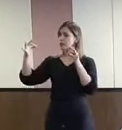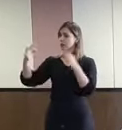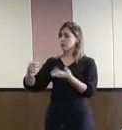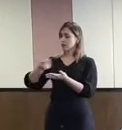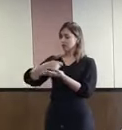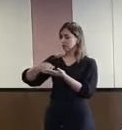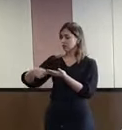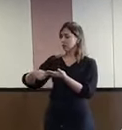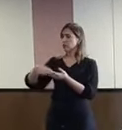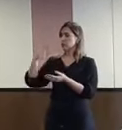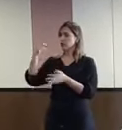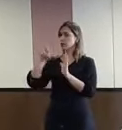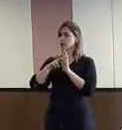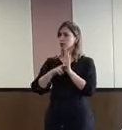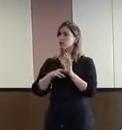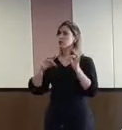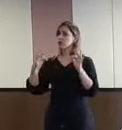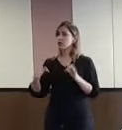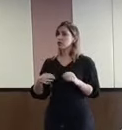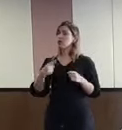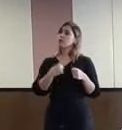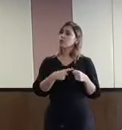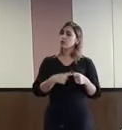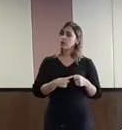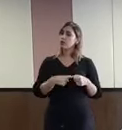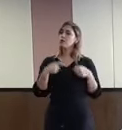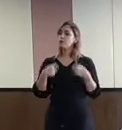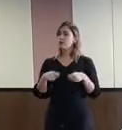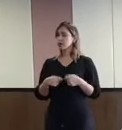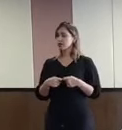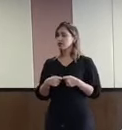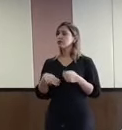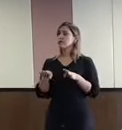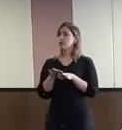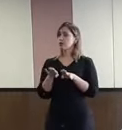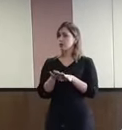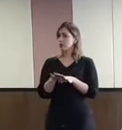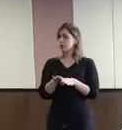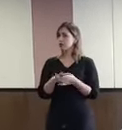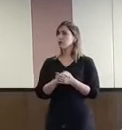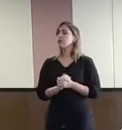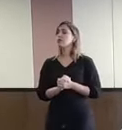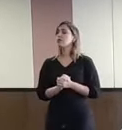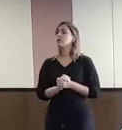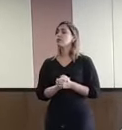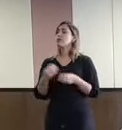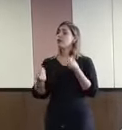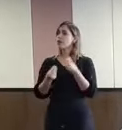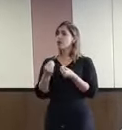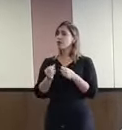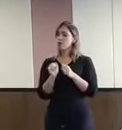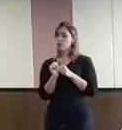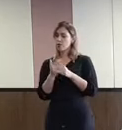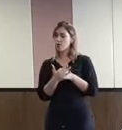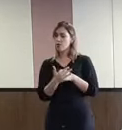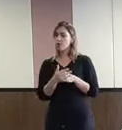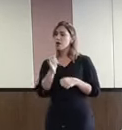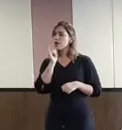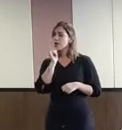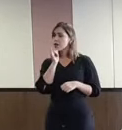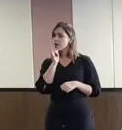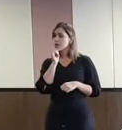consiga deslocar um paciente do município que precisa ser atendido numa unidade de referência para coronavírus. A exemplo,